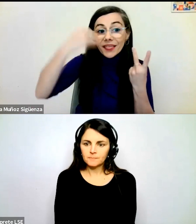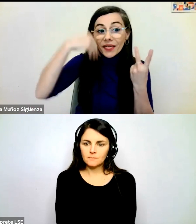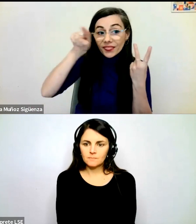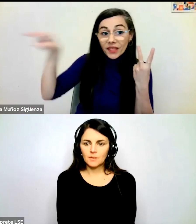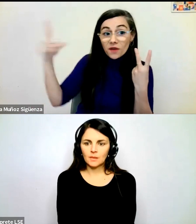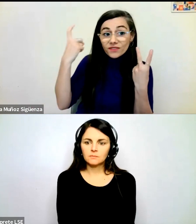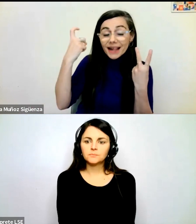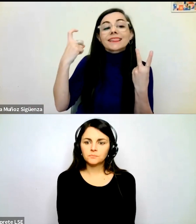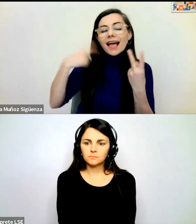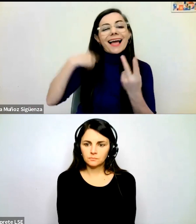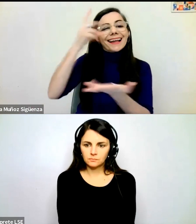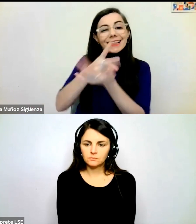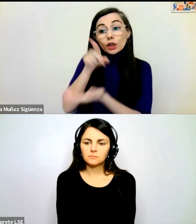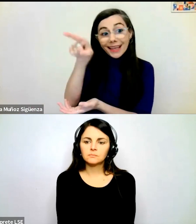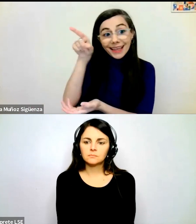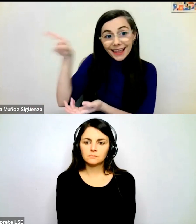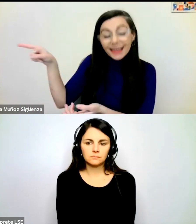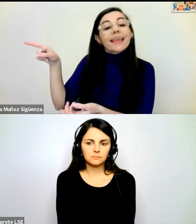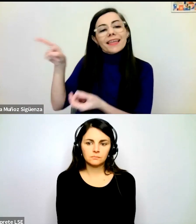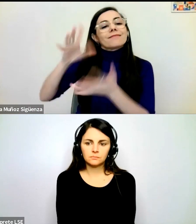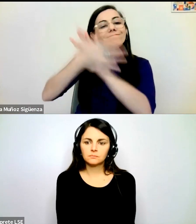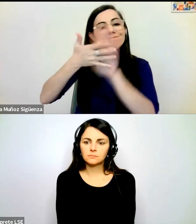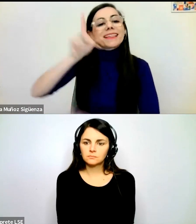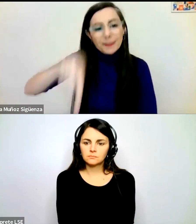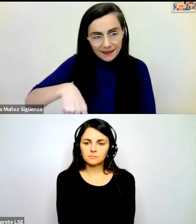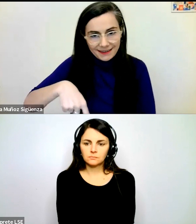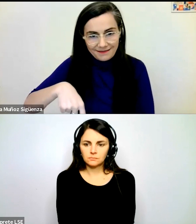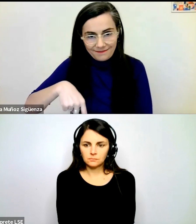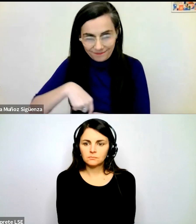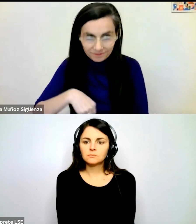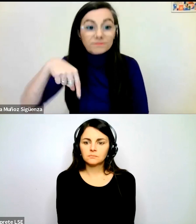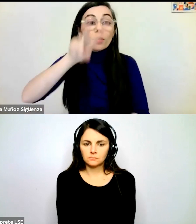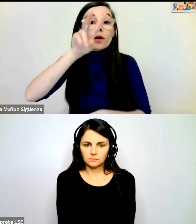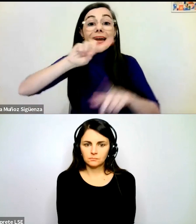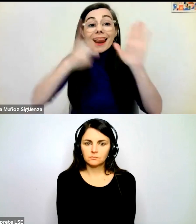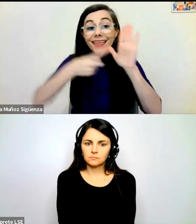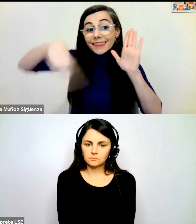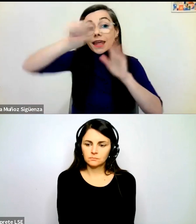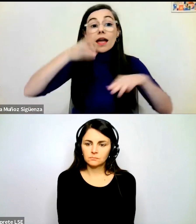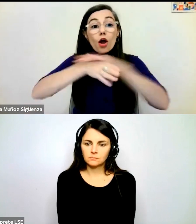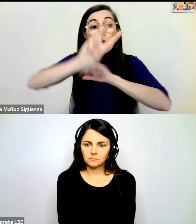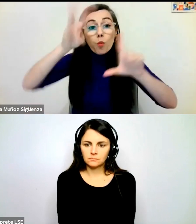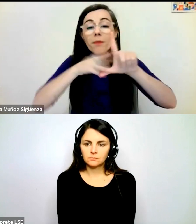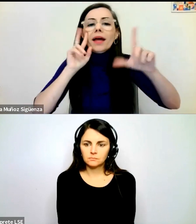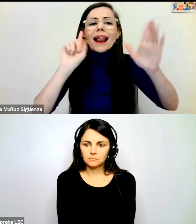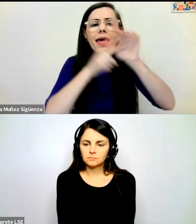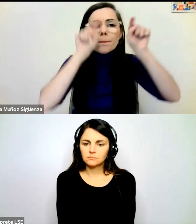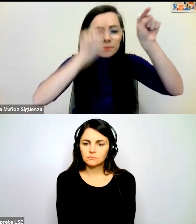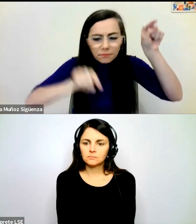es que este proyecto sea un proyecto de continuidad y que lo que falte lo vayamos signando a lo largo del